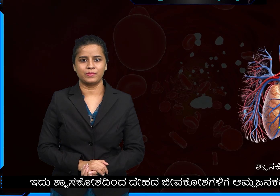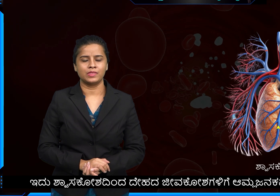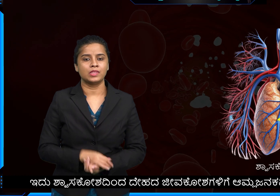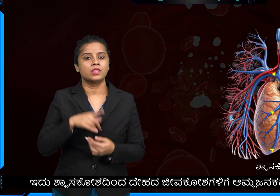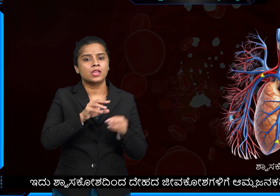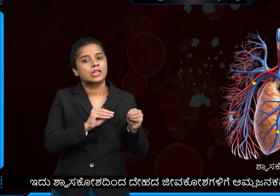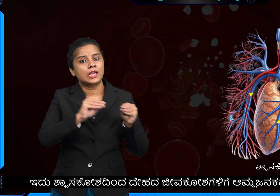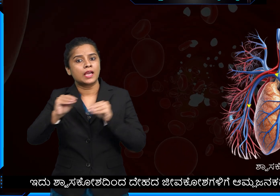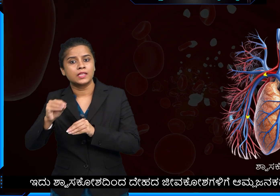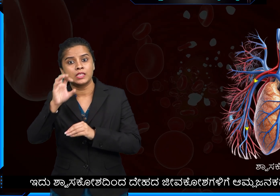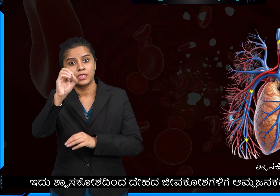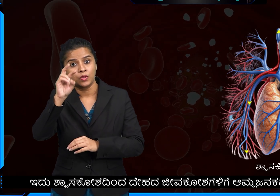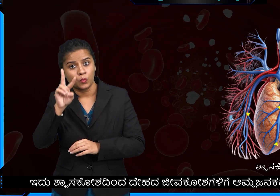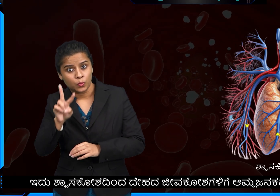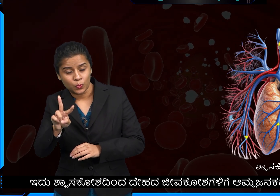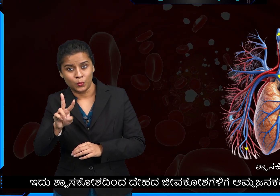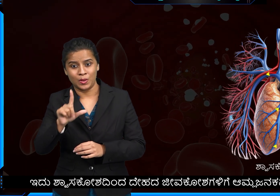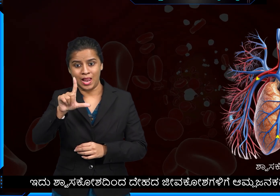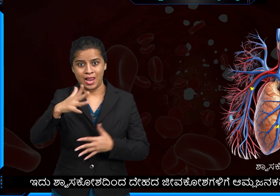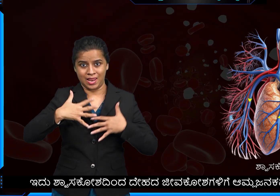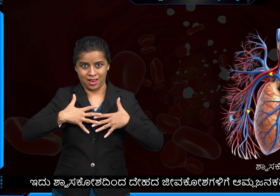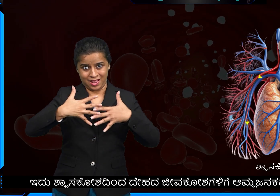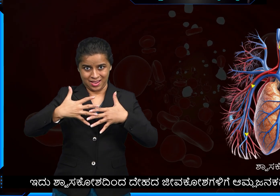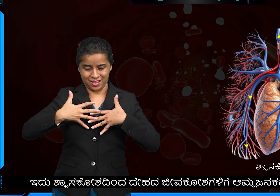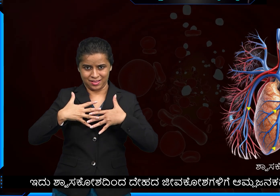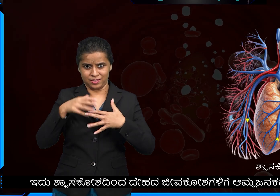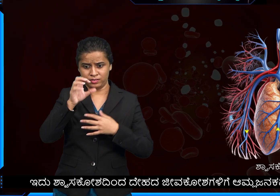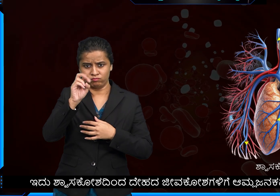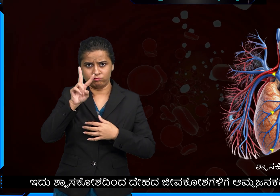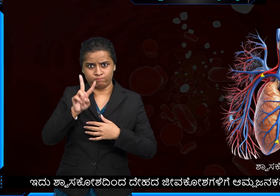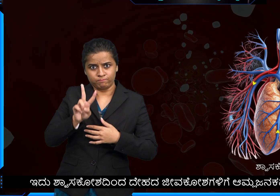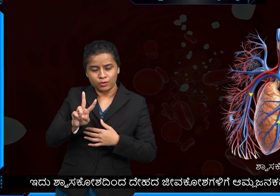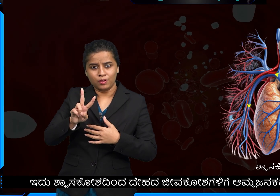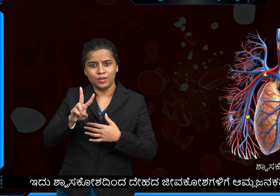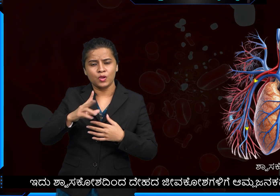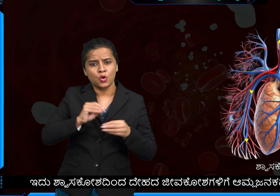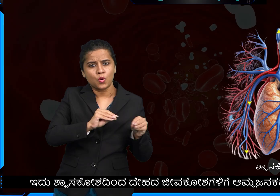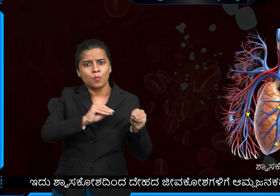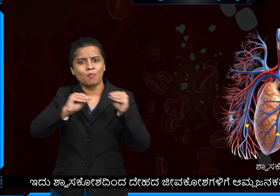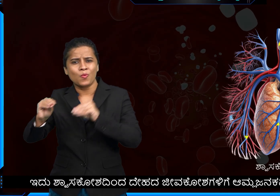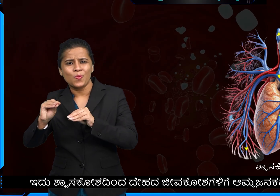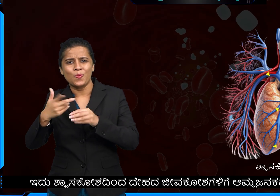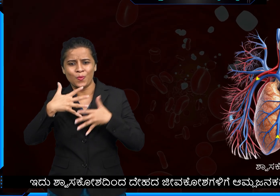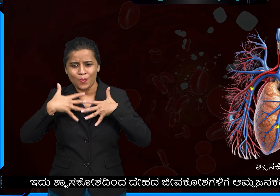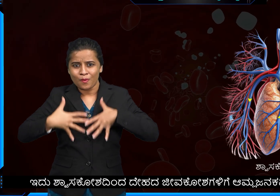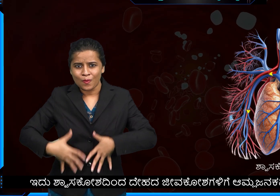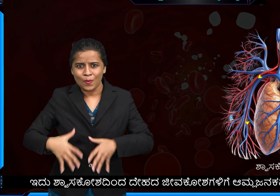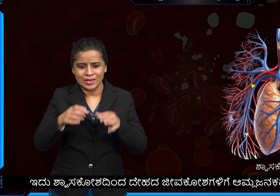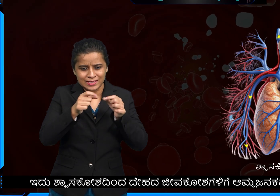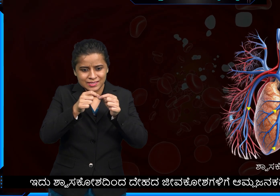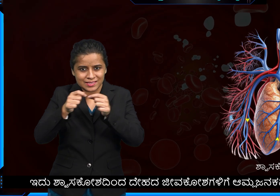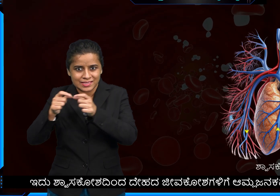ಇದು ಶ್ವಾಸಕೋಶದಿಂದ ದೇಹದ ಜೀವಕೋಶಗಳಿಗೆ ಆಮ್ಲಜನಕವನ್ನು ಸಾಗಿಸುತ್ತದೆ.